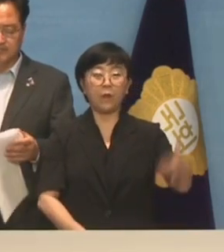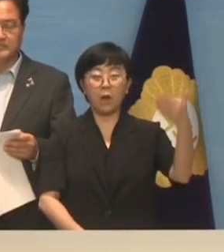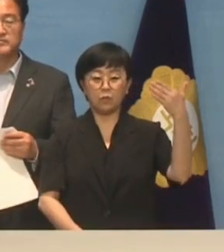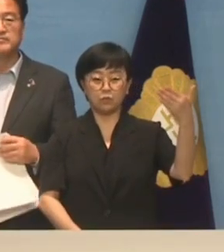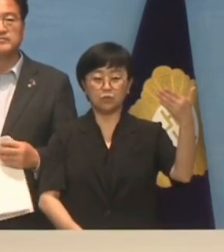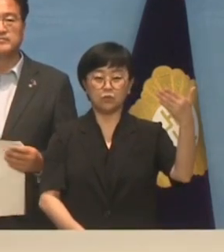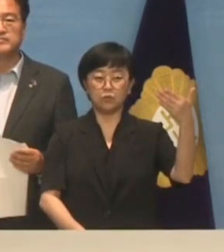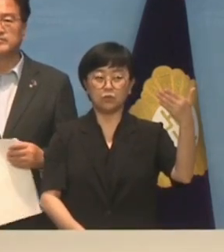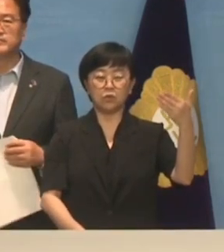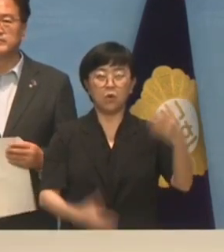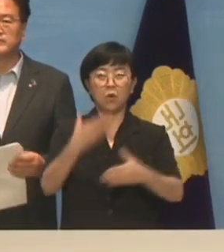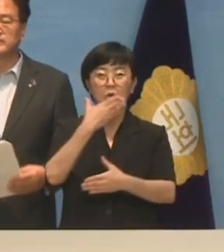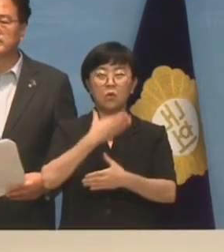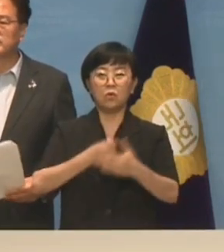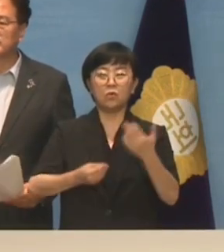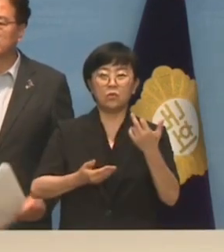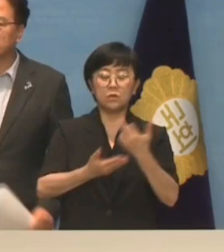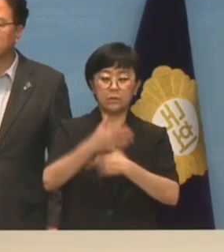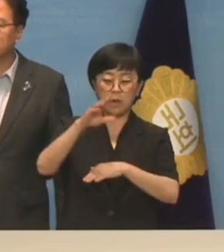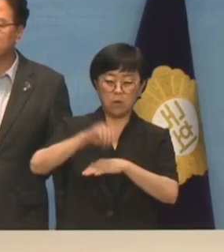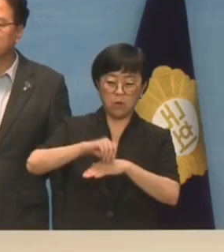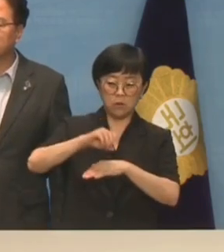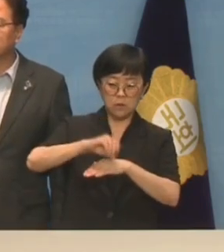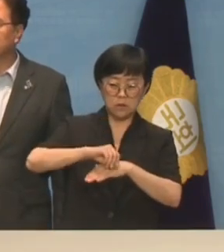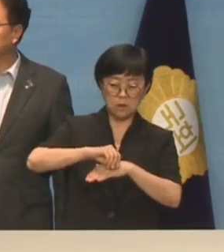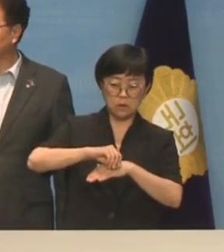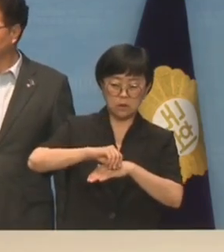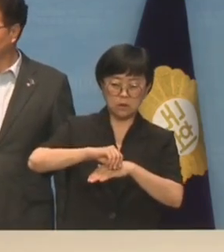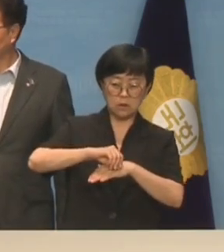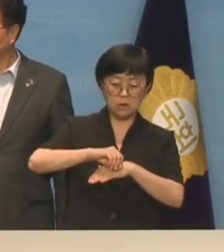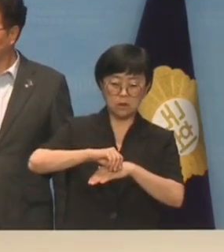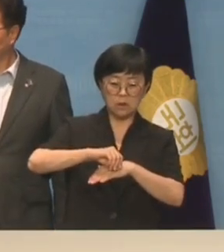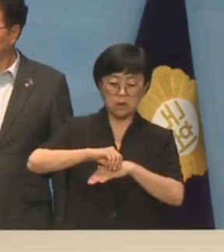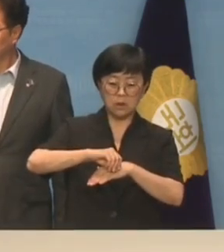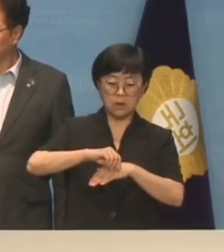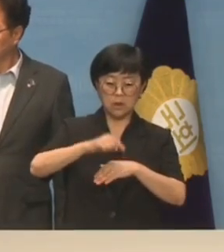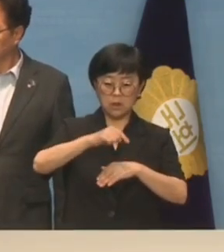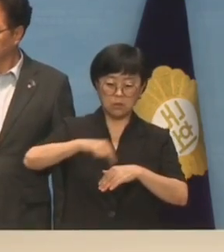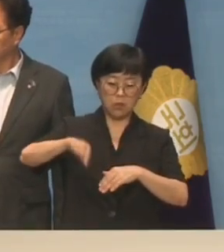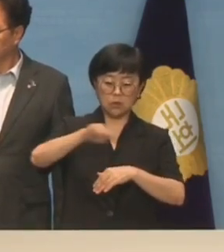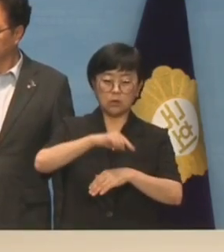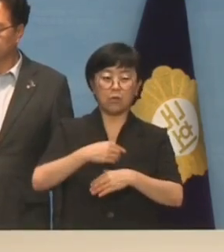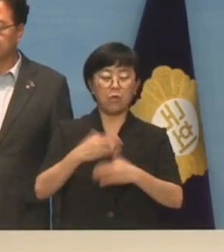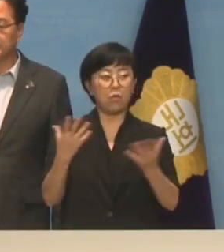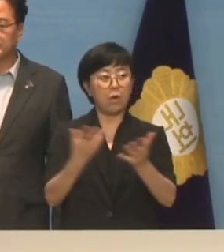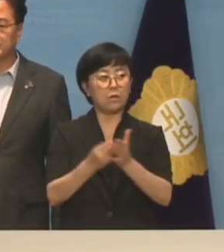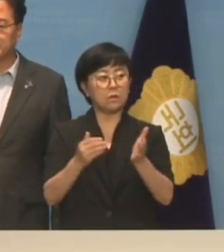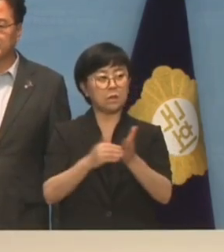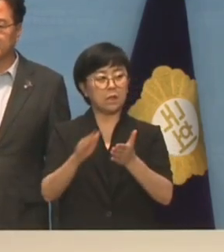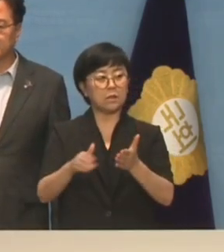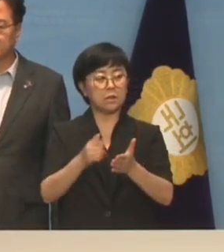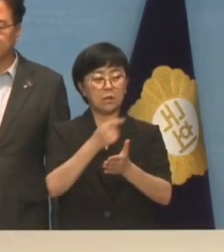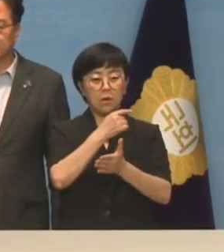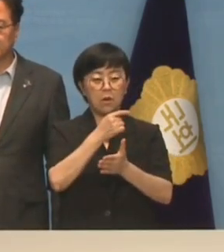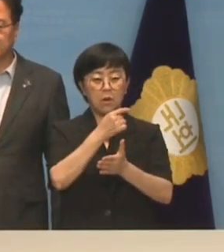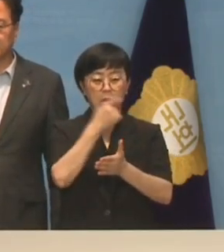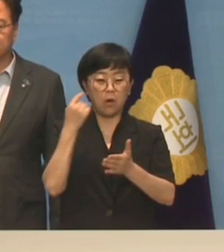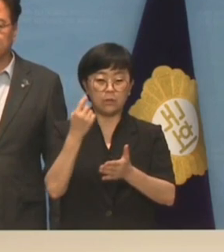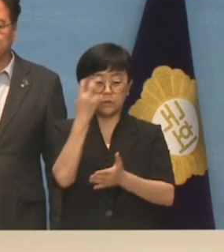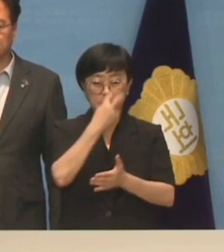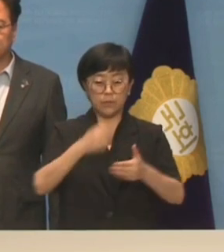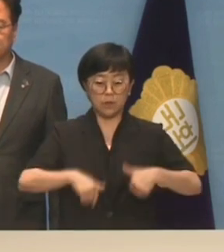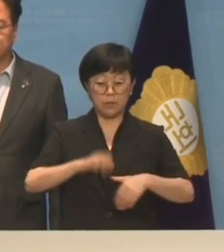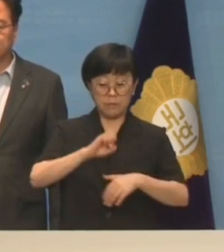아홉 번째, 후쿠시마 원전의 폐로 완료 시까지 안전성이 검증되어야